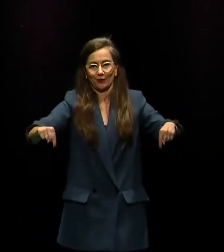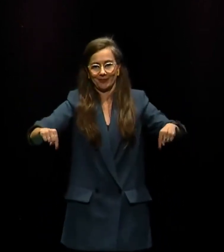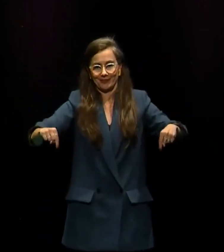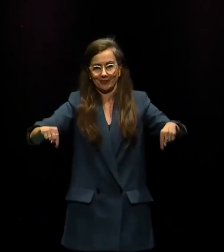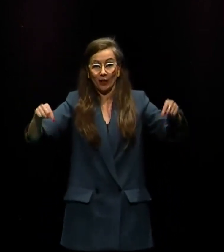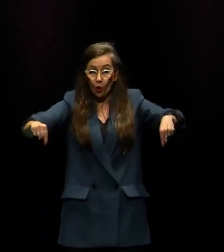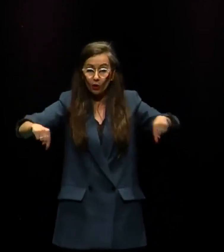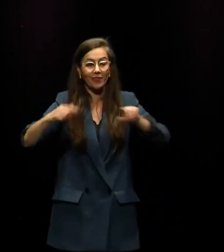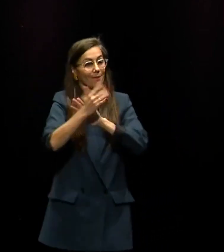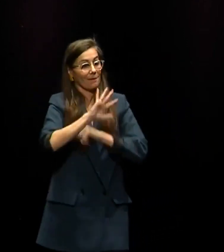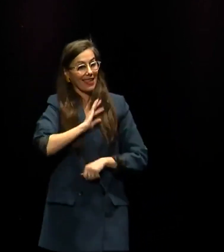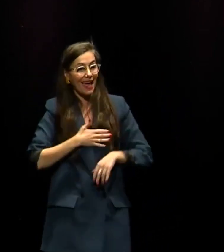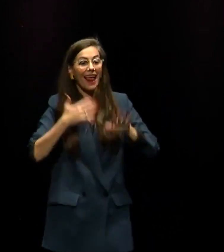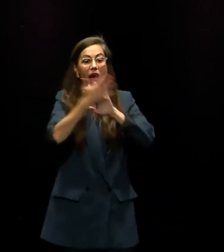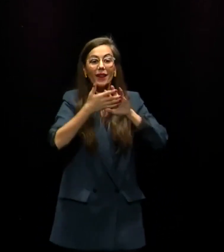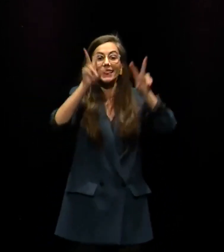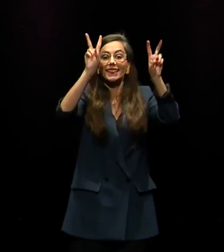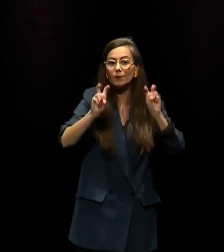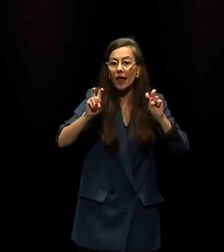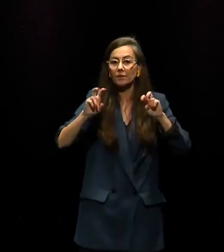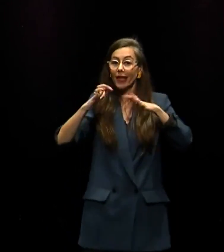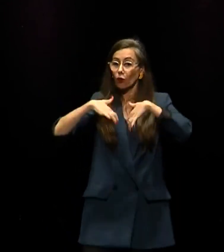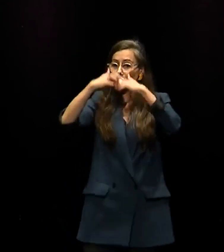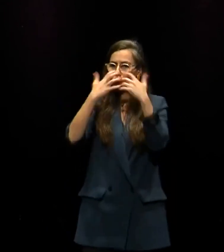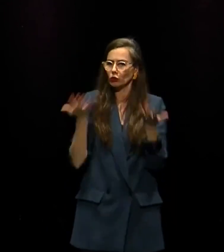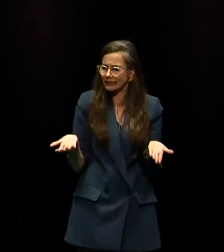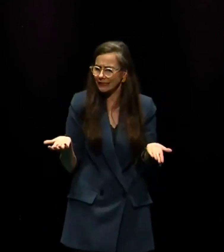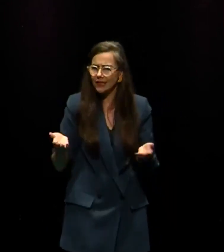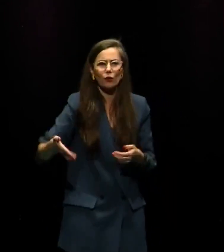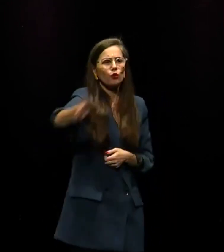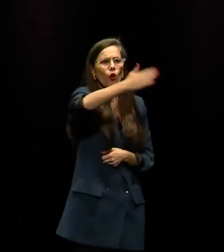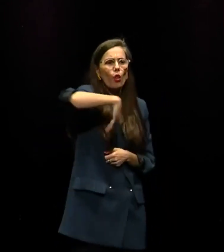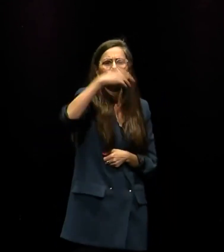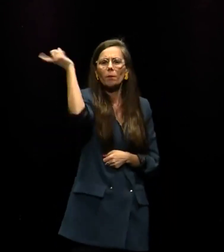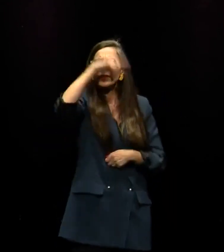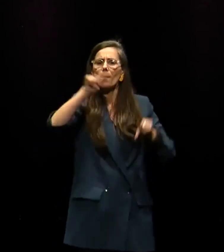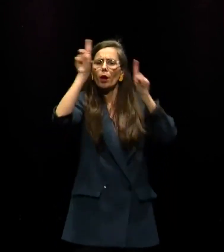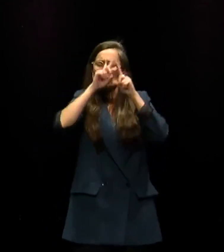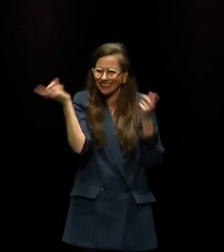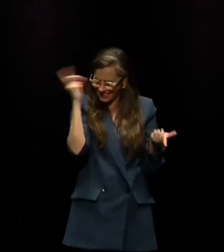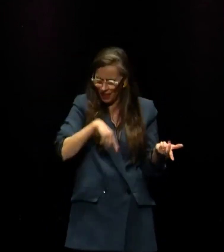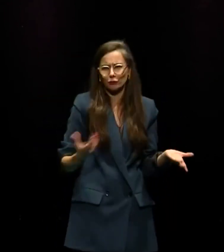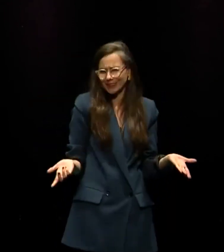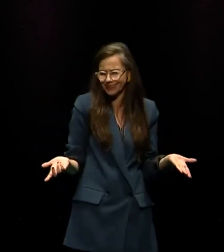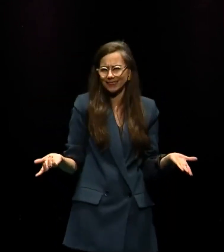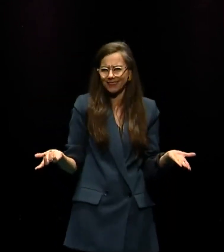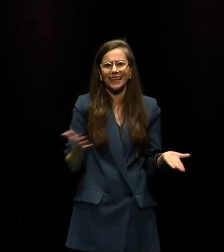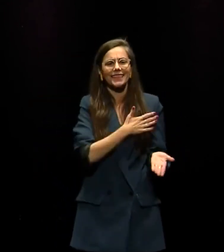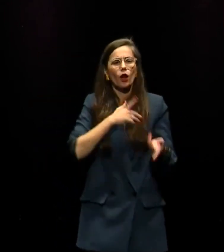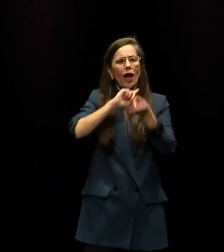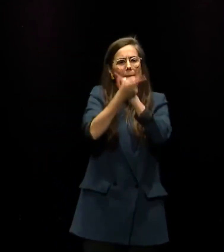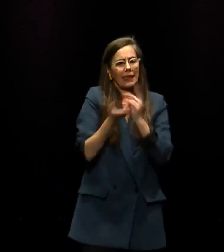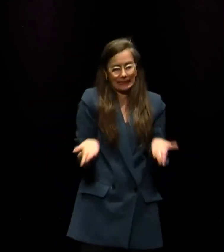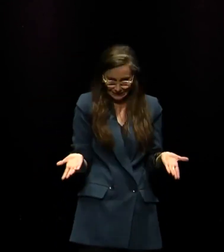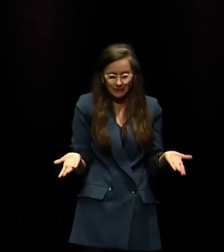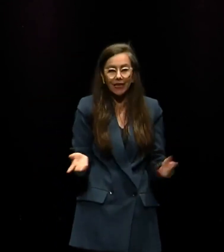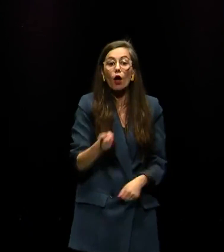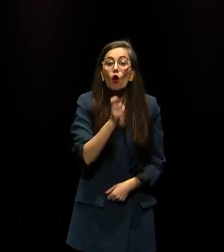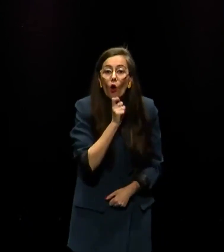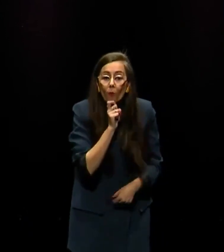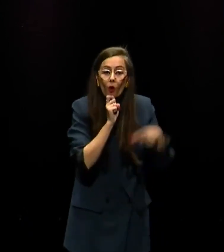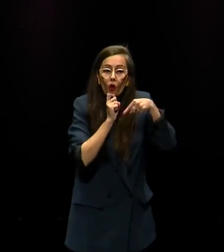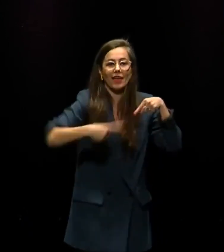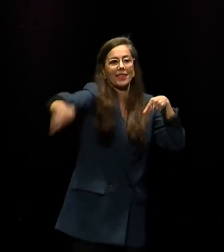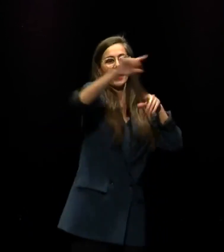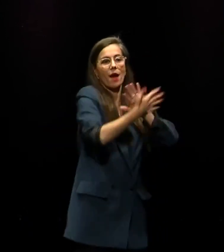las directrices. Las directrices las vamos a consensuar aquí, en este foro, en este congreso, durante